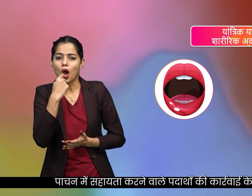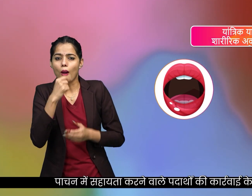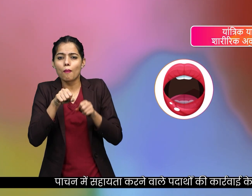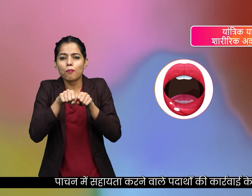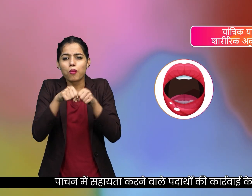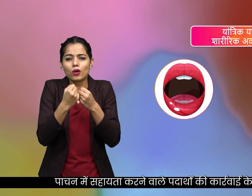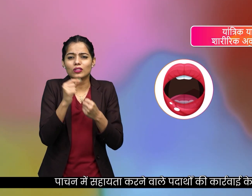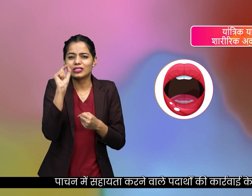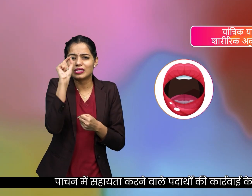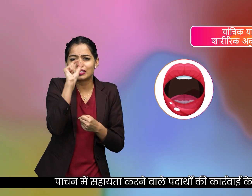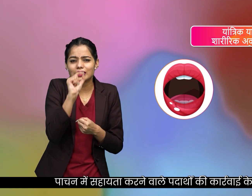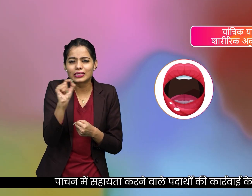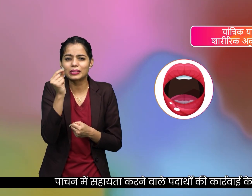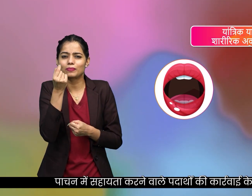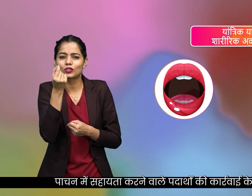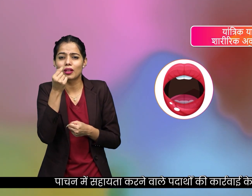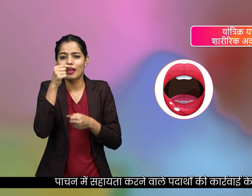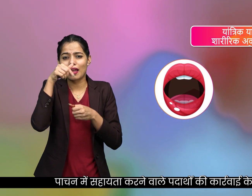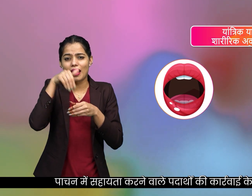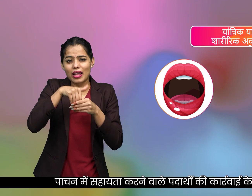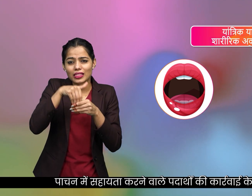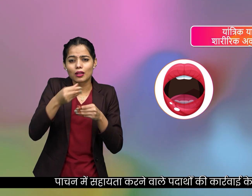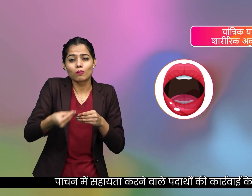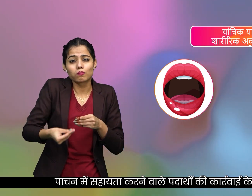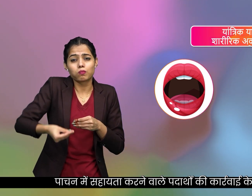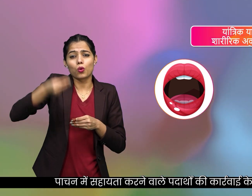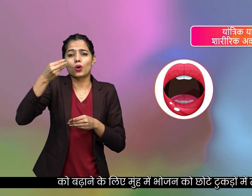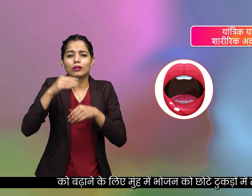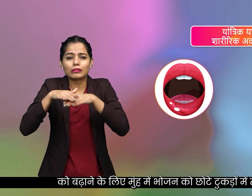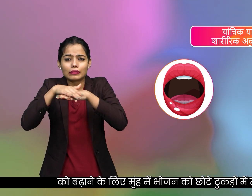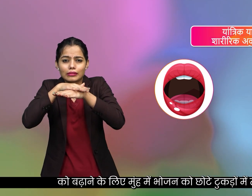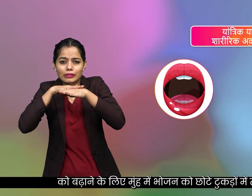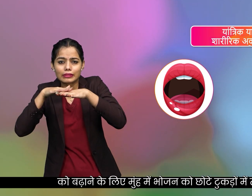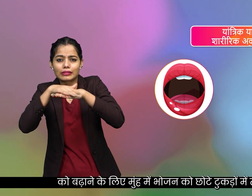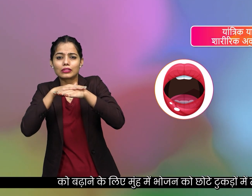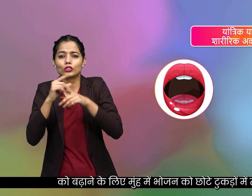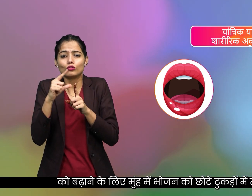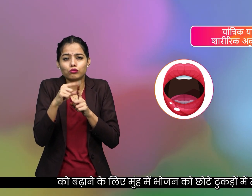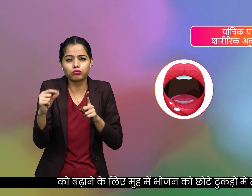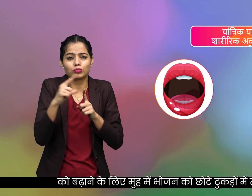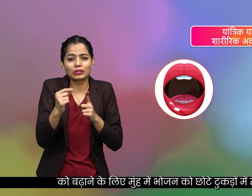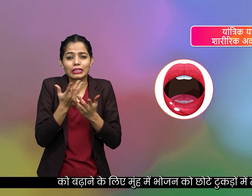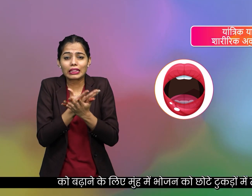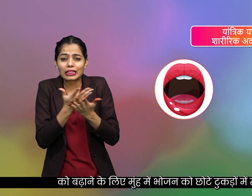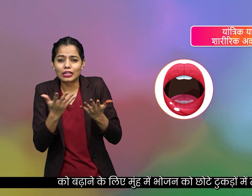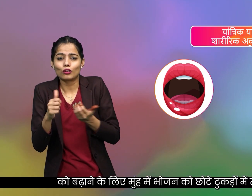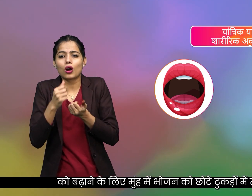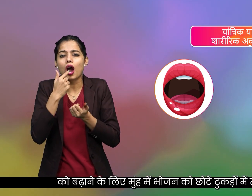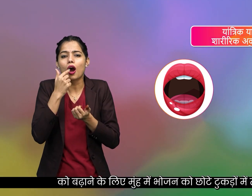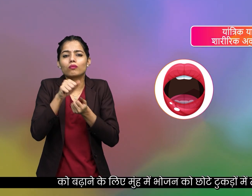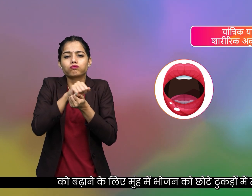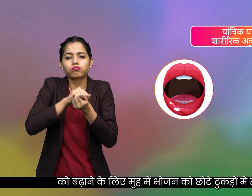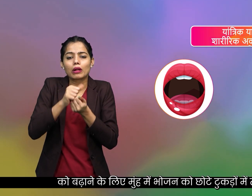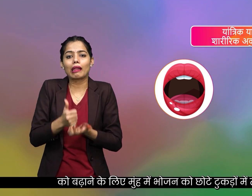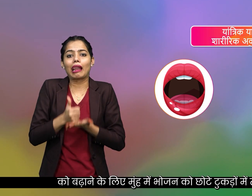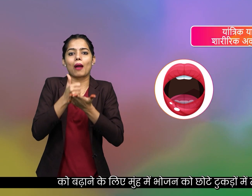करने वाले पदार्थों की कार्रवाई के लिए सतह क्षेत्र को बढ़ाने के लिए मुंह में भोजन को